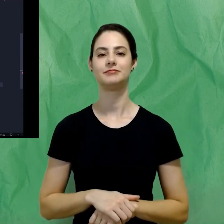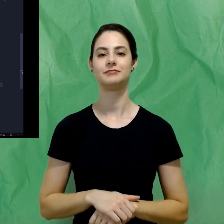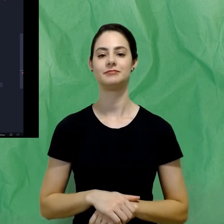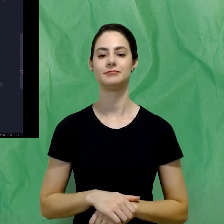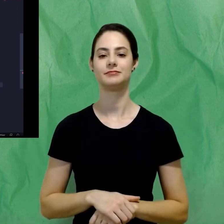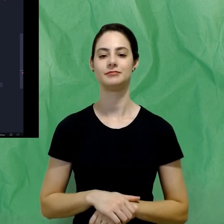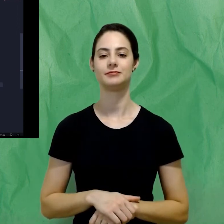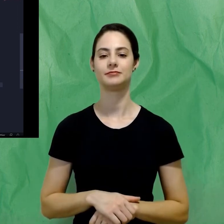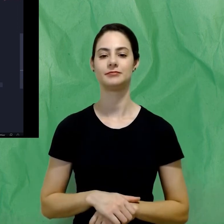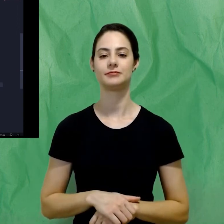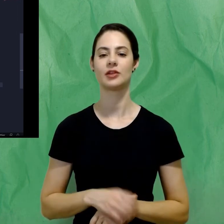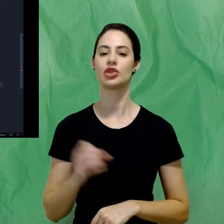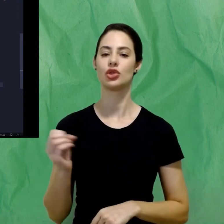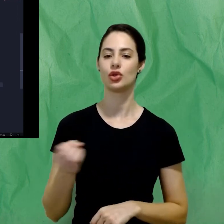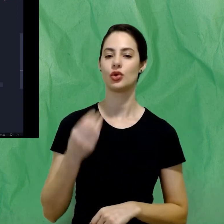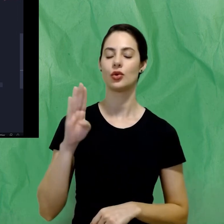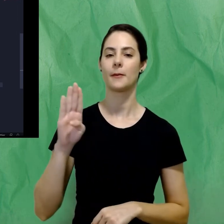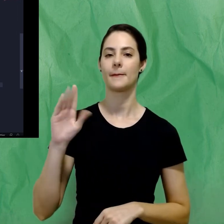ser um new blob.